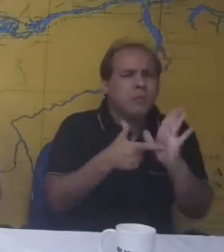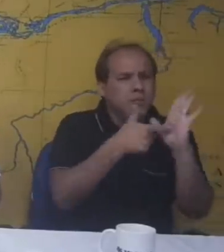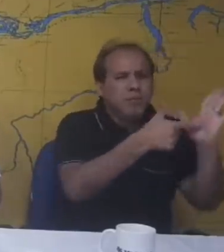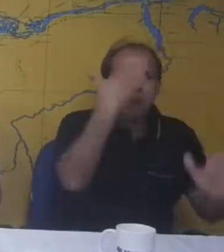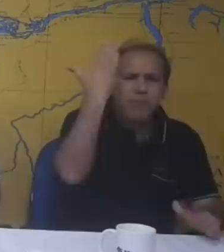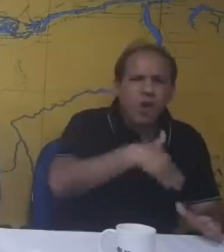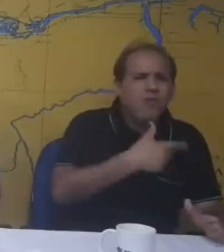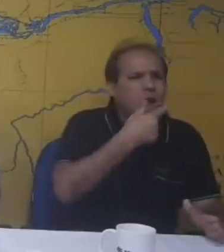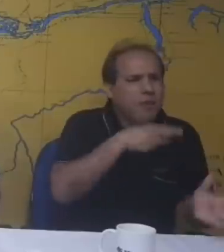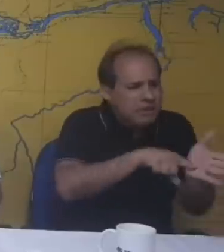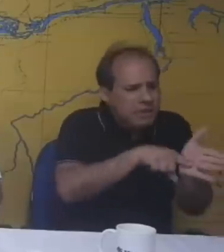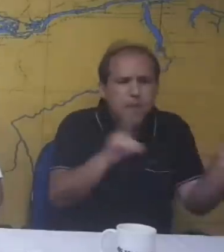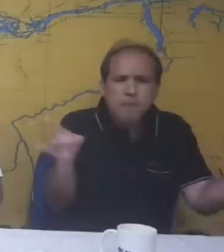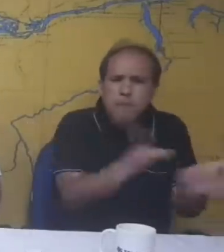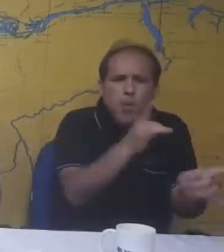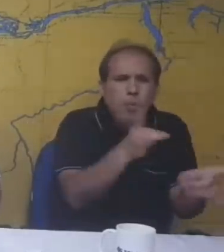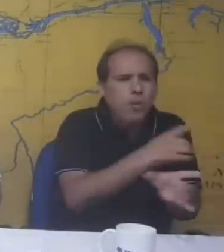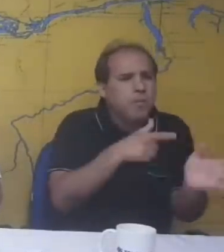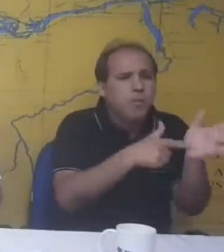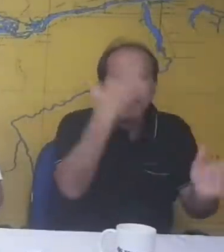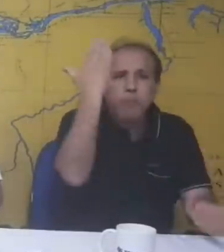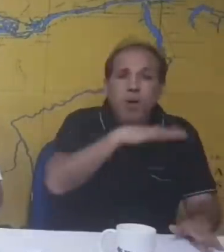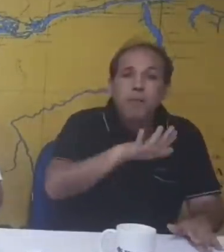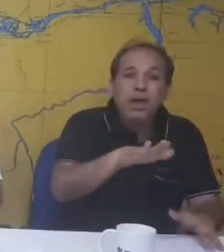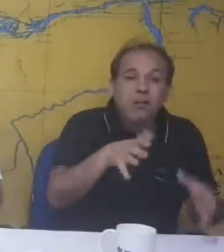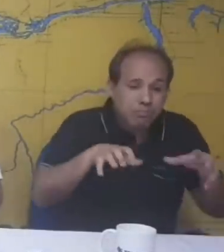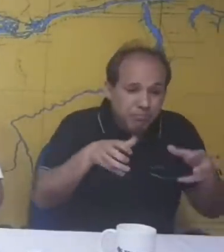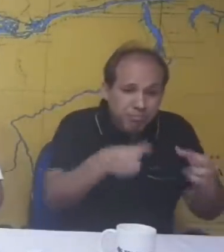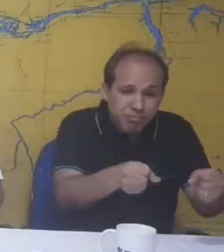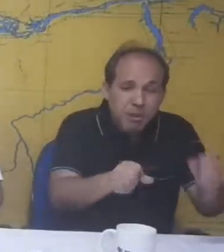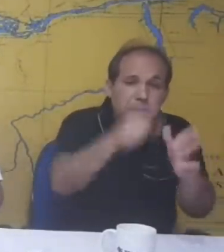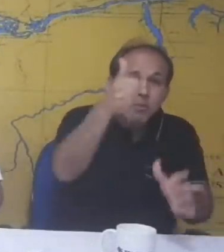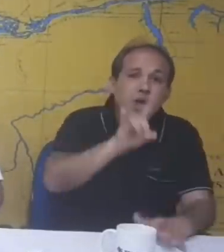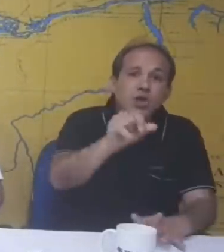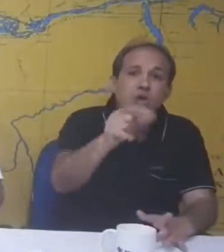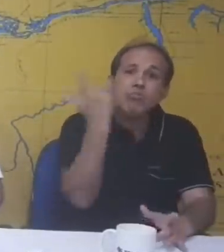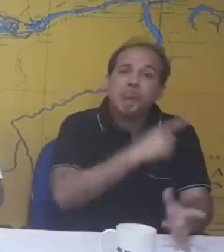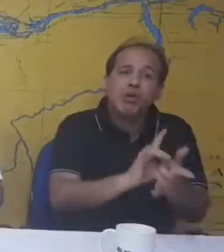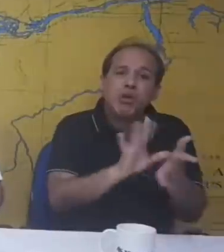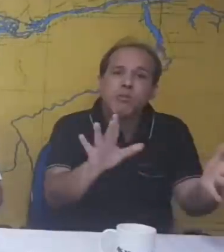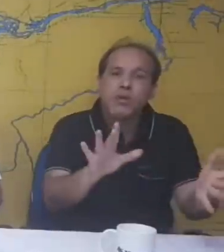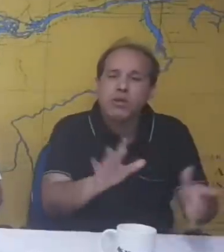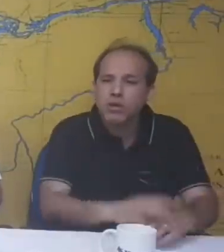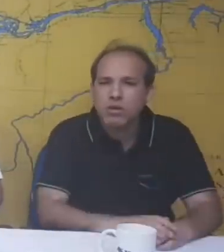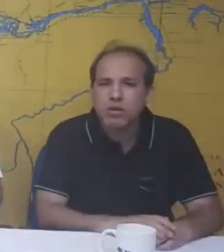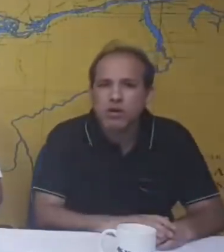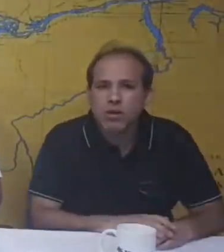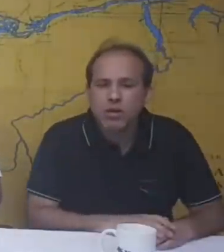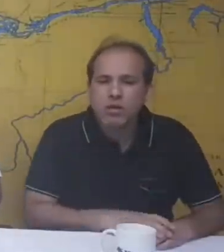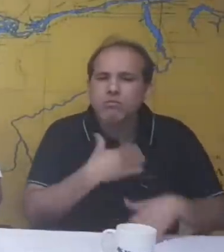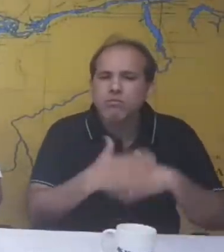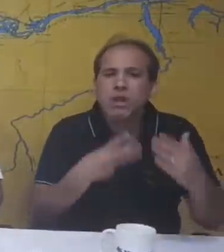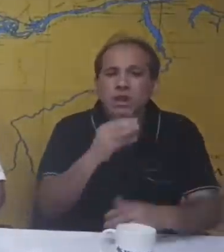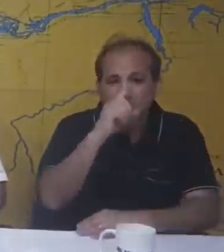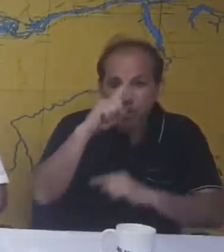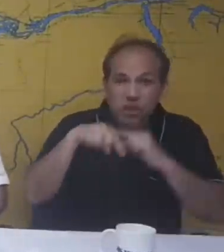médica, fez tudo o que tinha que fazer. Mas um detalhe, quando ele foi detido no primeiro dia, ele foi posto em liberdade, porque toda a documentação foi apresentada. Até que